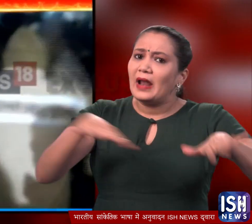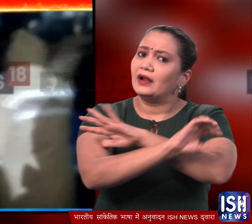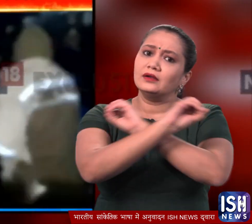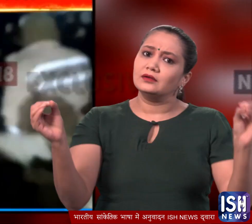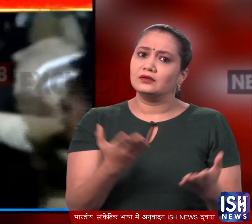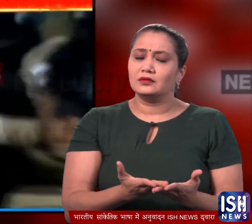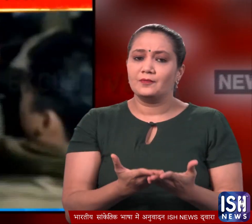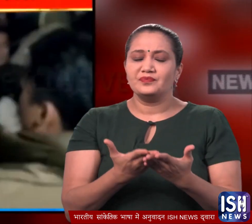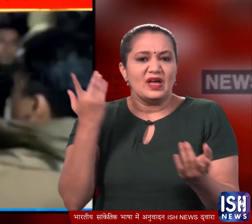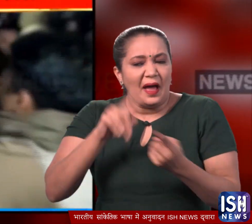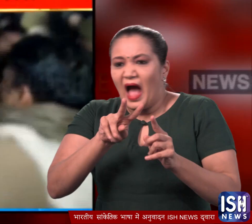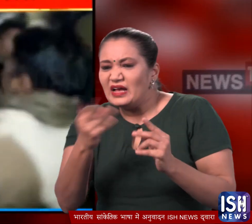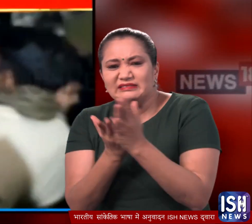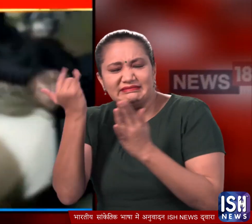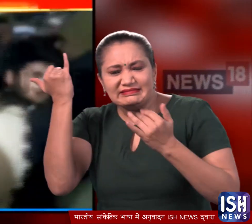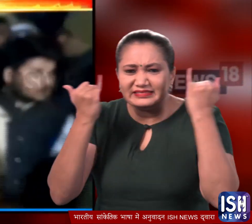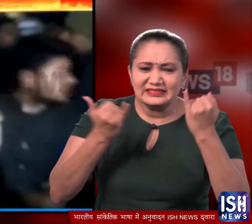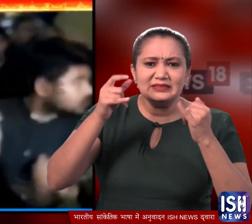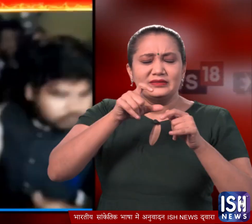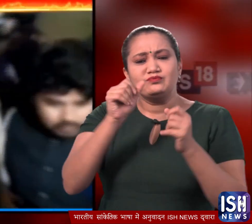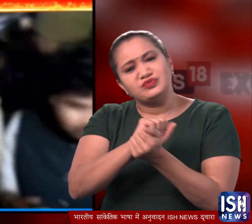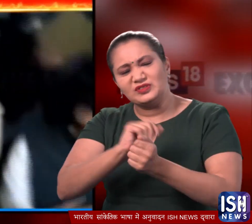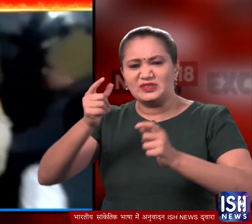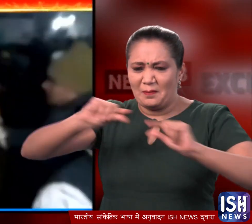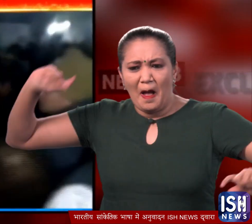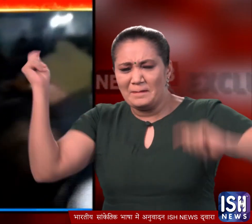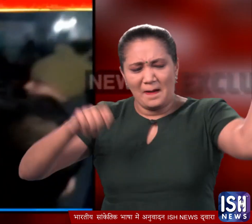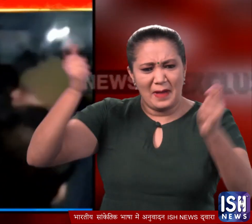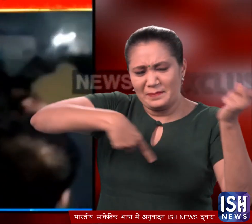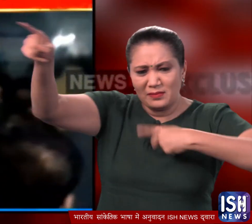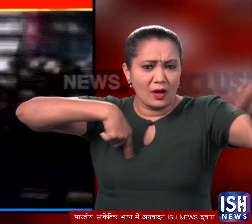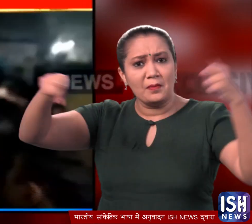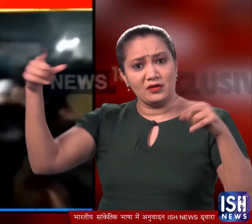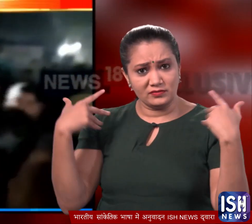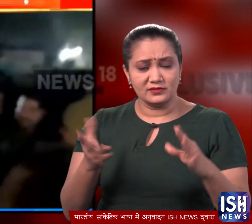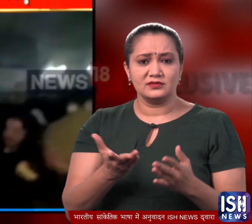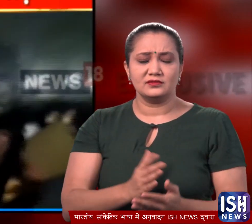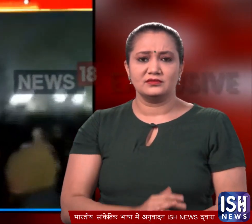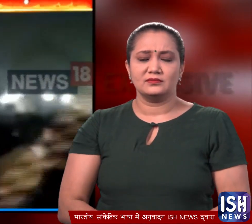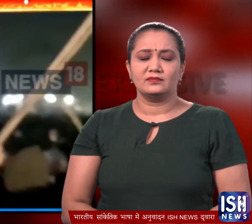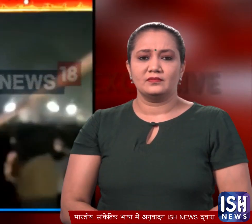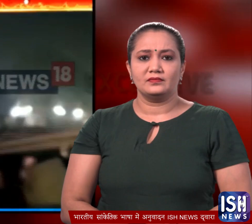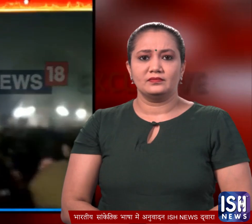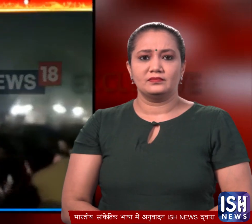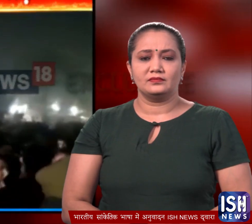थी। ऐसे में जब कोई रास्ता नहीं बचा तो पुलिस ने भीड़ को हटाने के लिए डंडे बरसाने शुरू कर दिए।